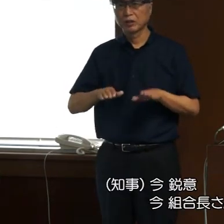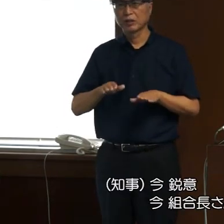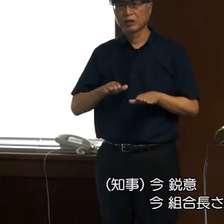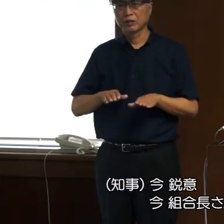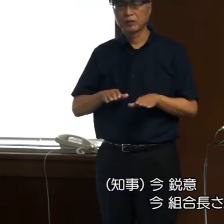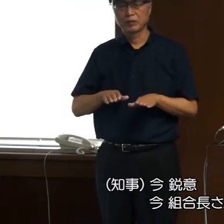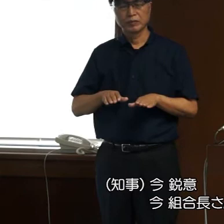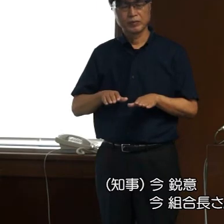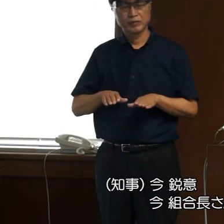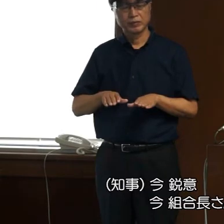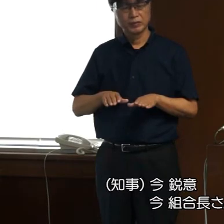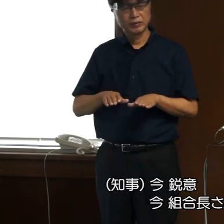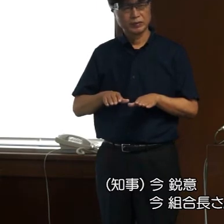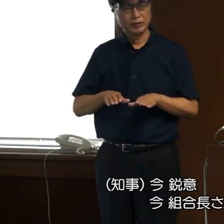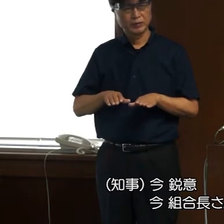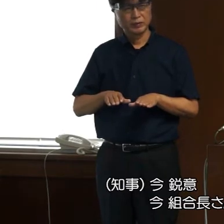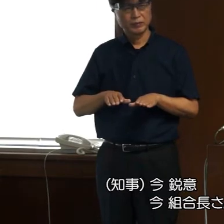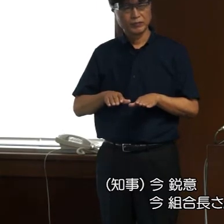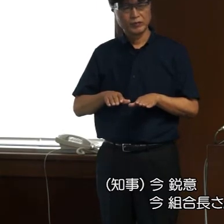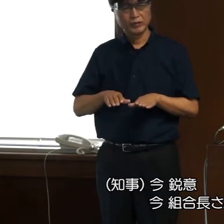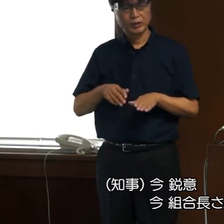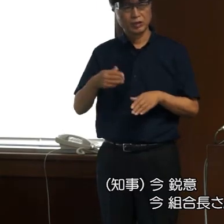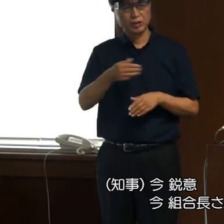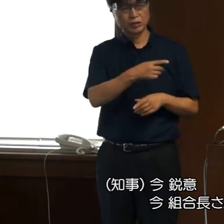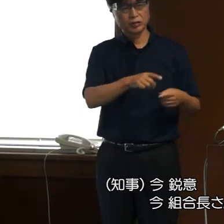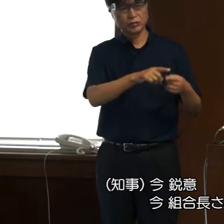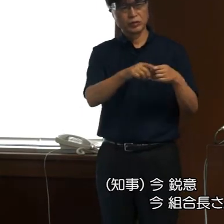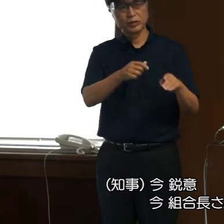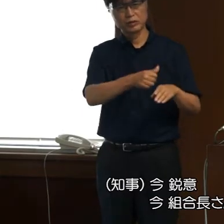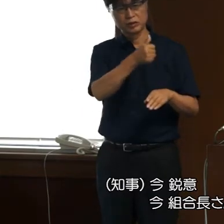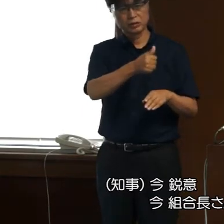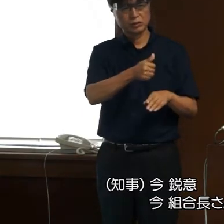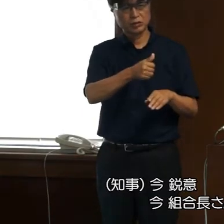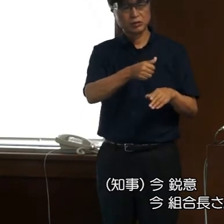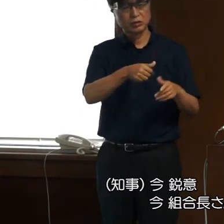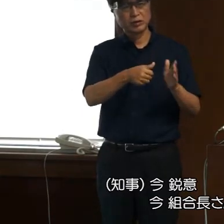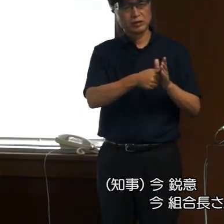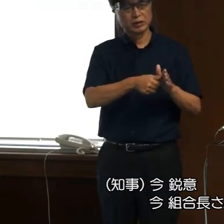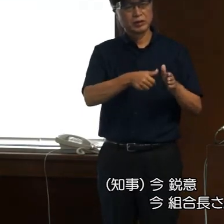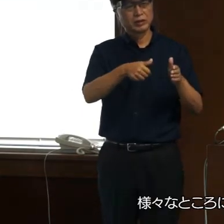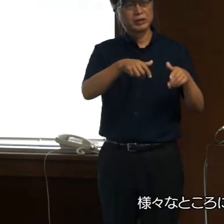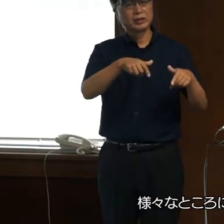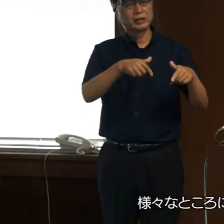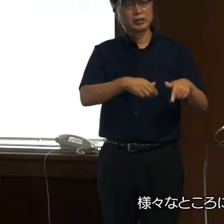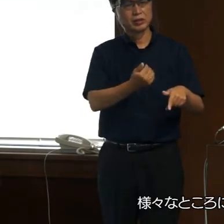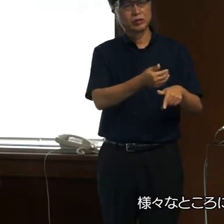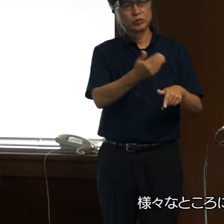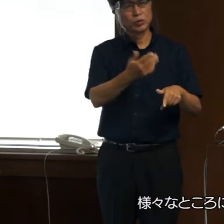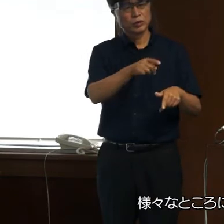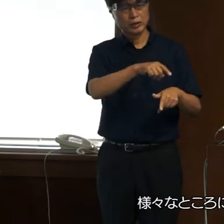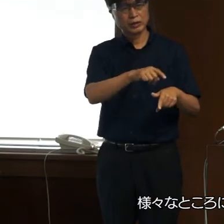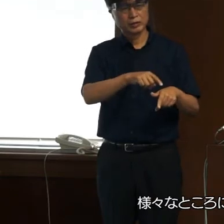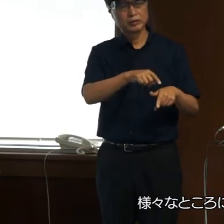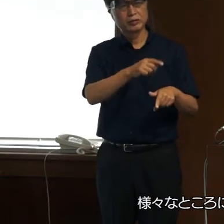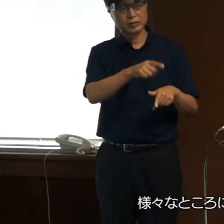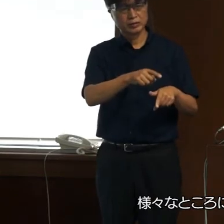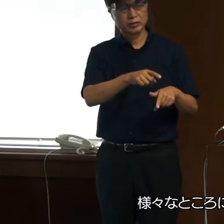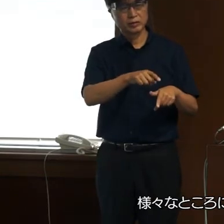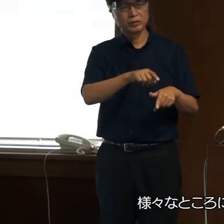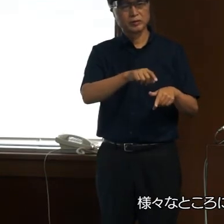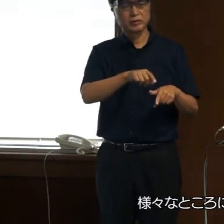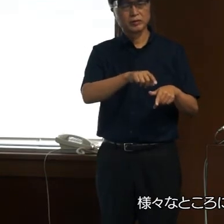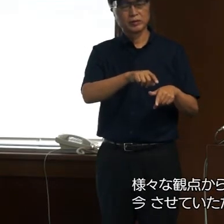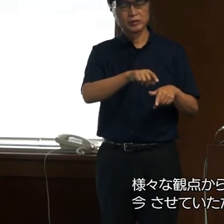意ですね、今、組合長さんが西久保さんに代わって、さまざまなところについての打ち合わせ